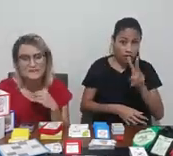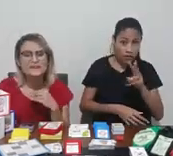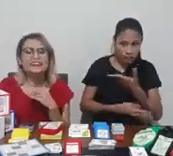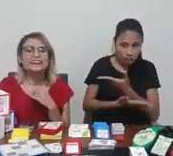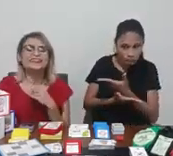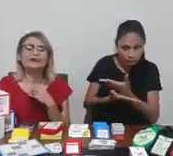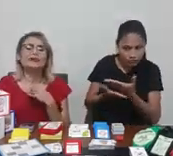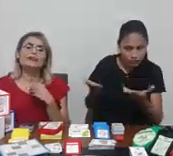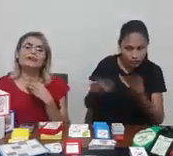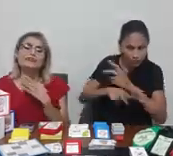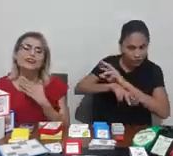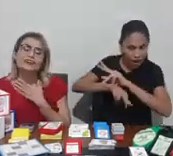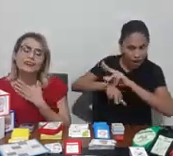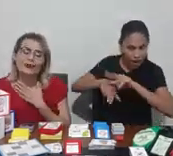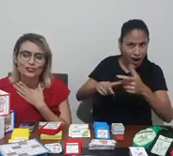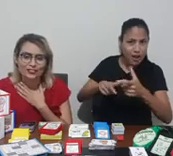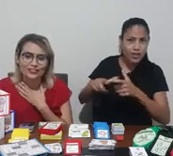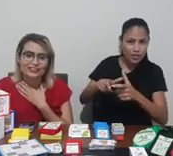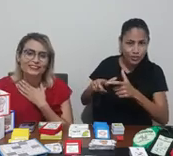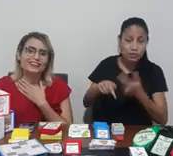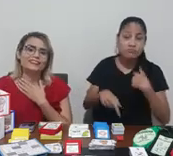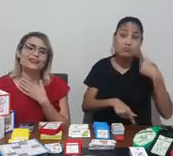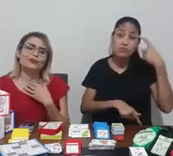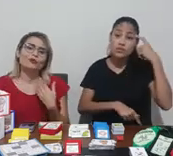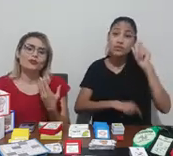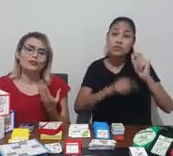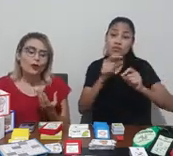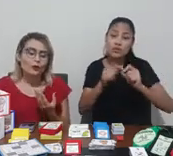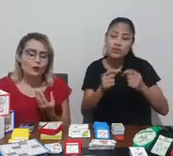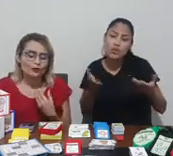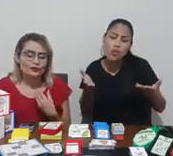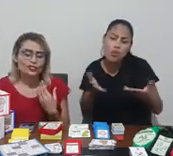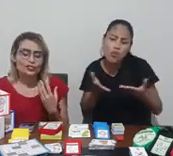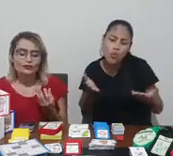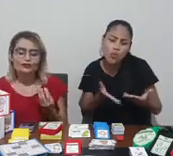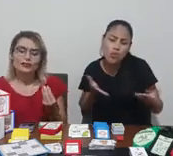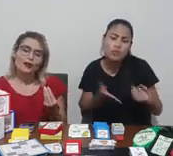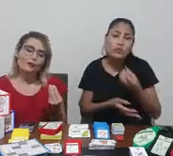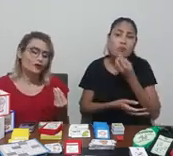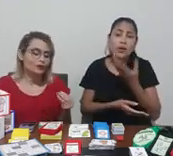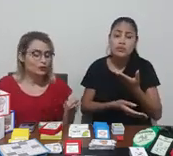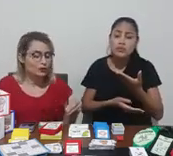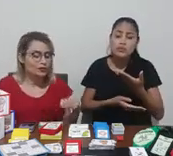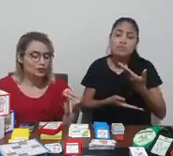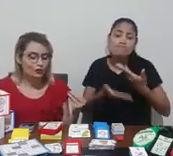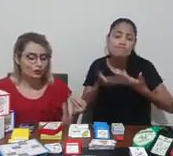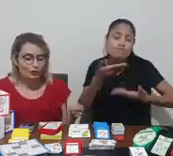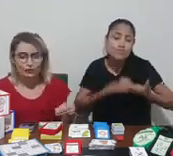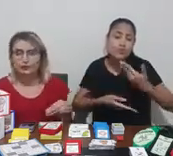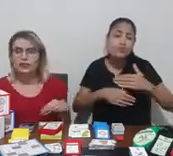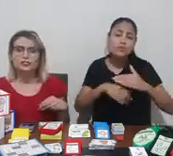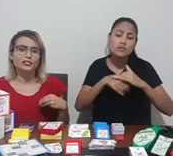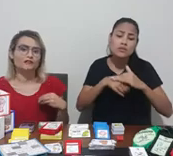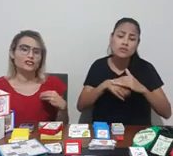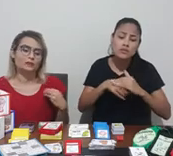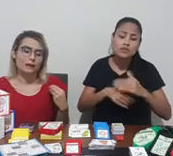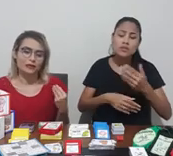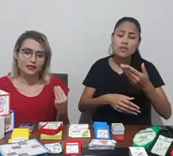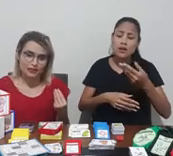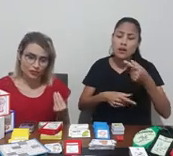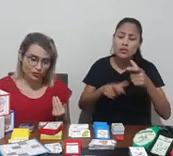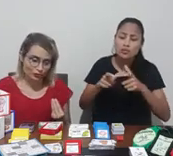né? Então, eu pensei que hoje, né, seria um momento oportuno da gente conversar um pouquinho sobre esses jogos, como é que a gente faz